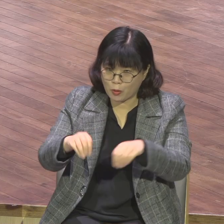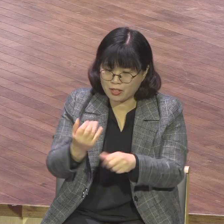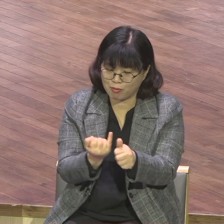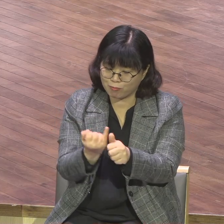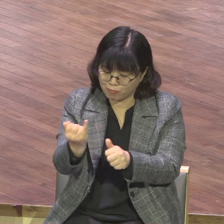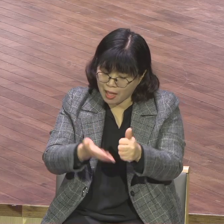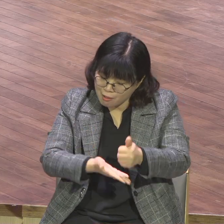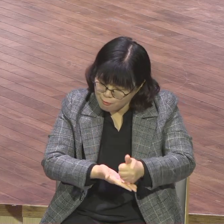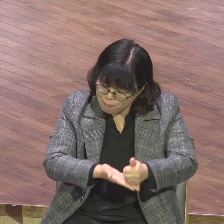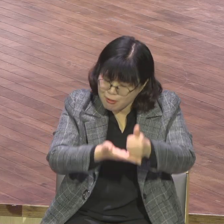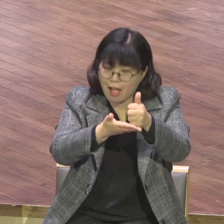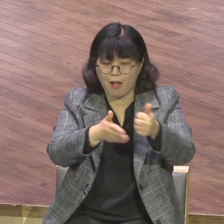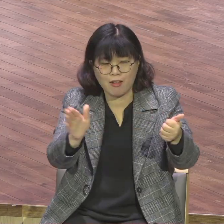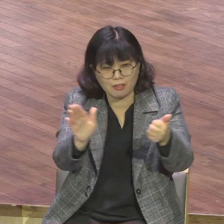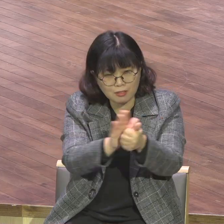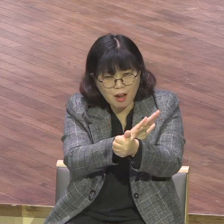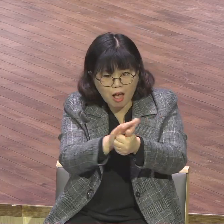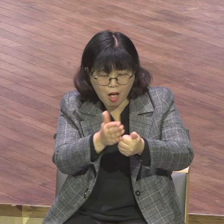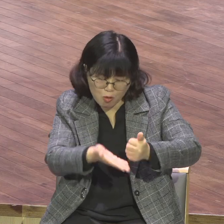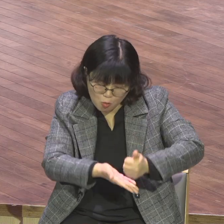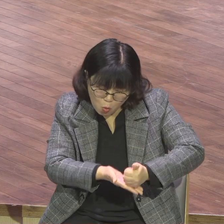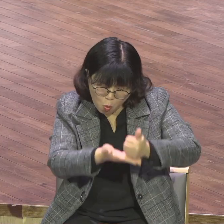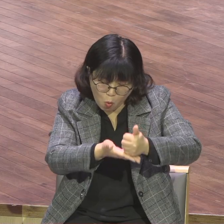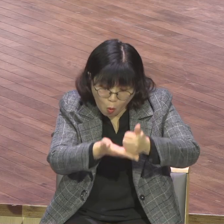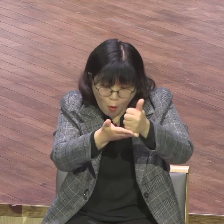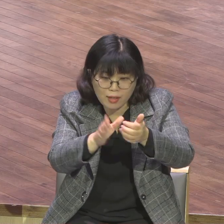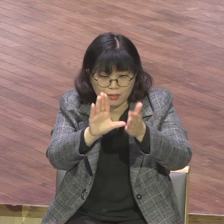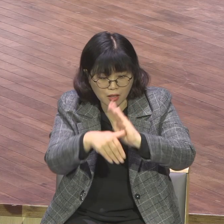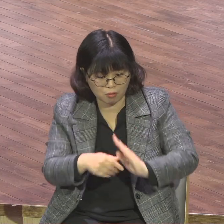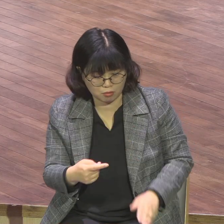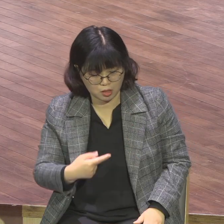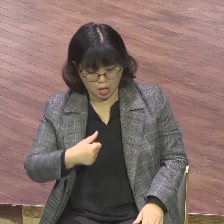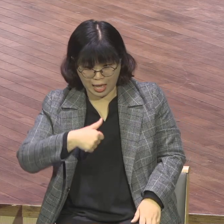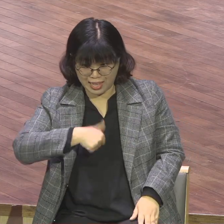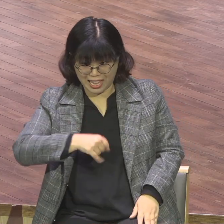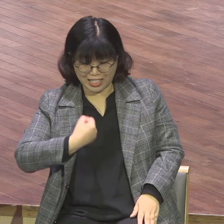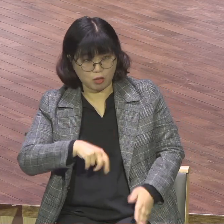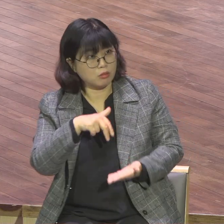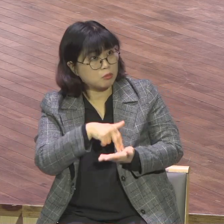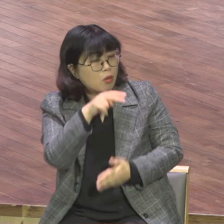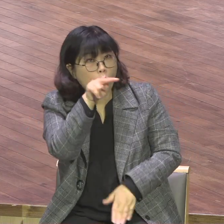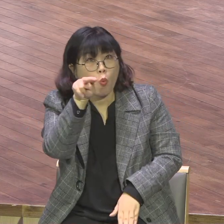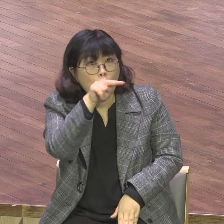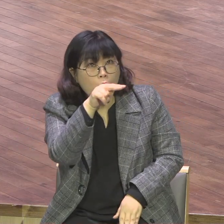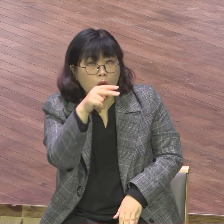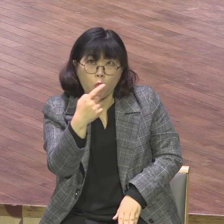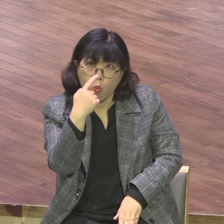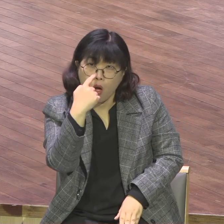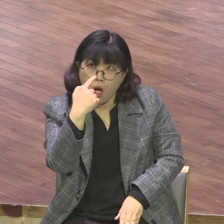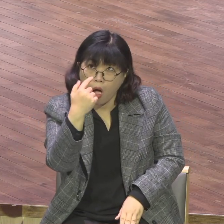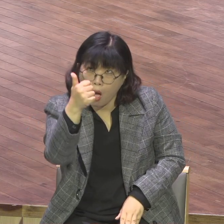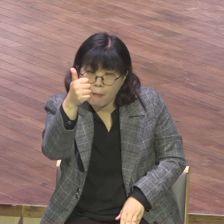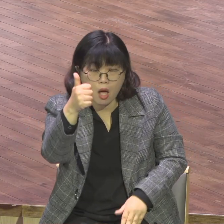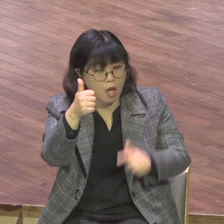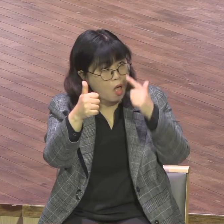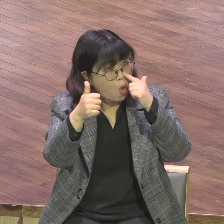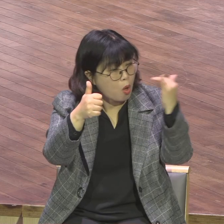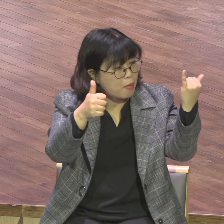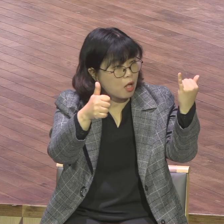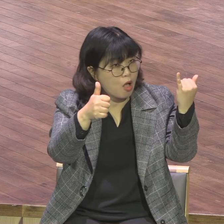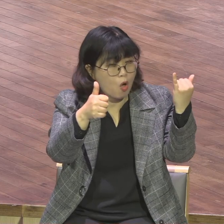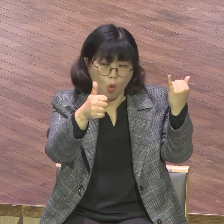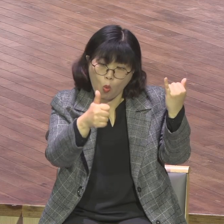아 우리 아버지가 대단한 분이구나, 우리 아버지가 우리 가정을 위해서 정말 수고하는 분이구나, 존경할 분이구나